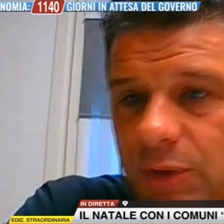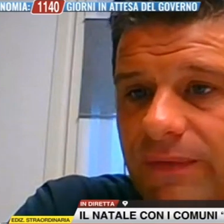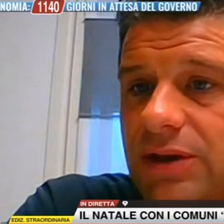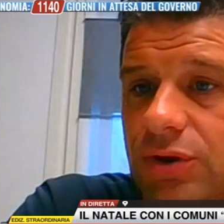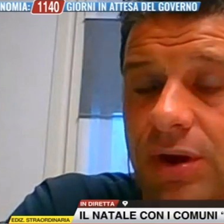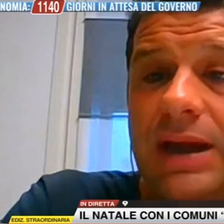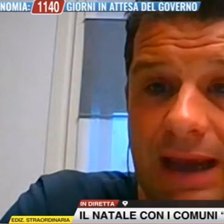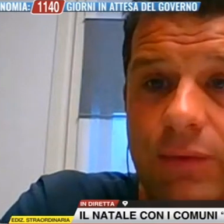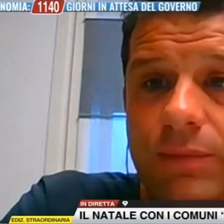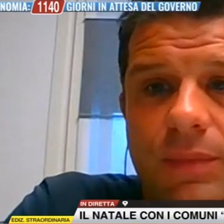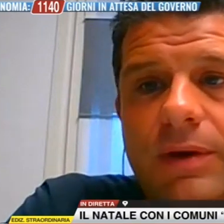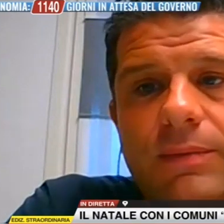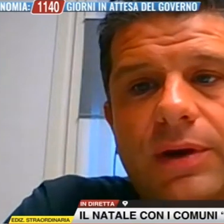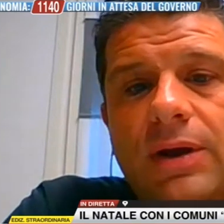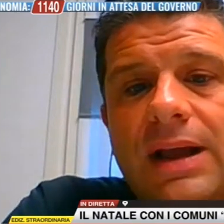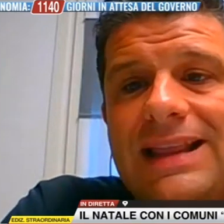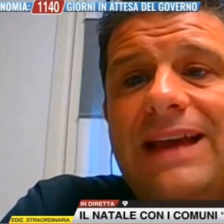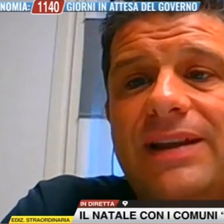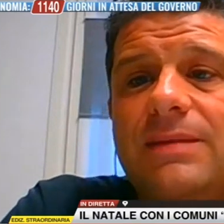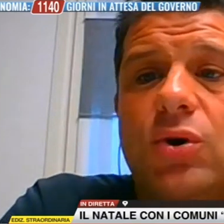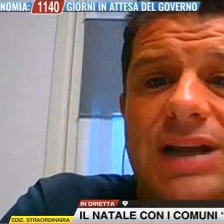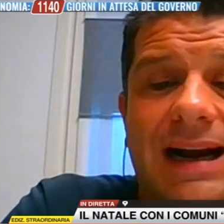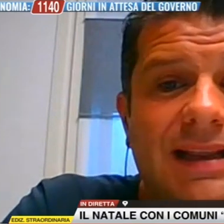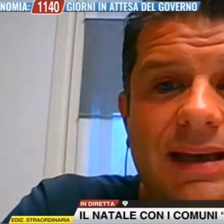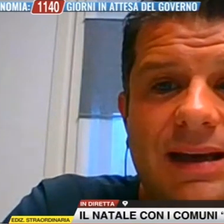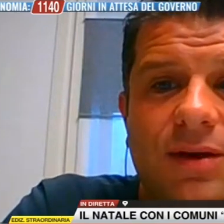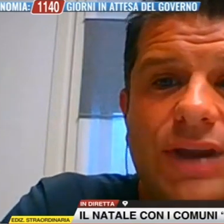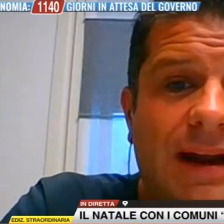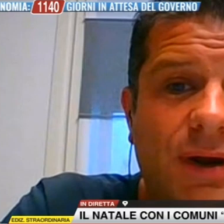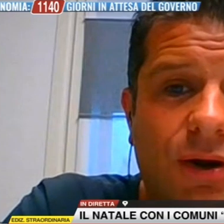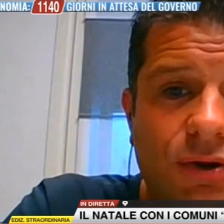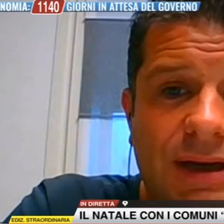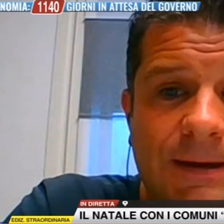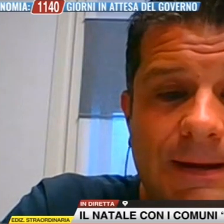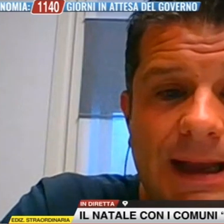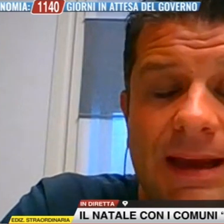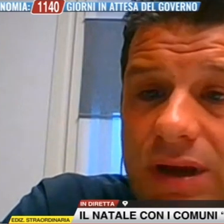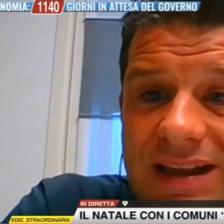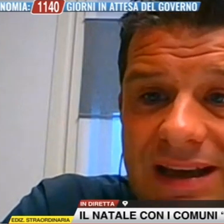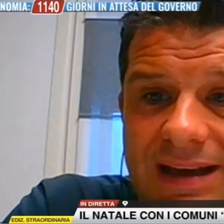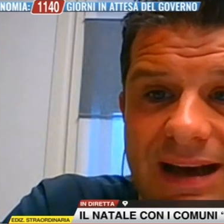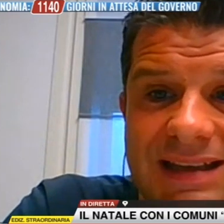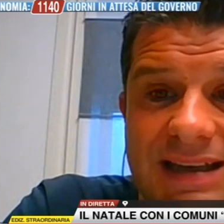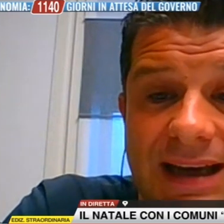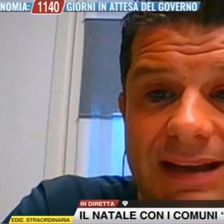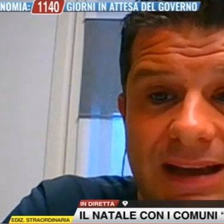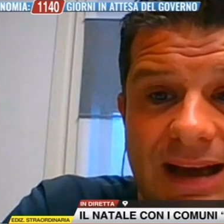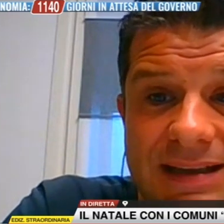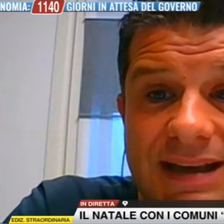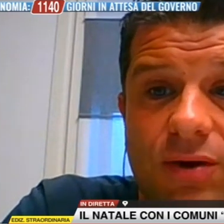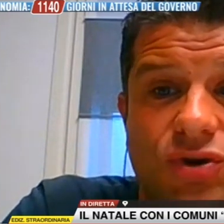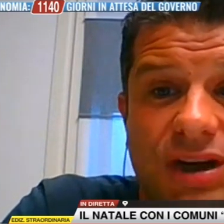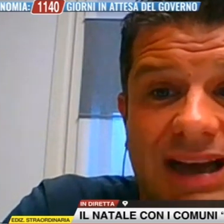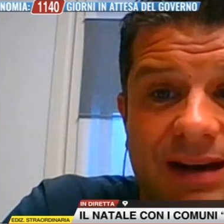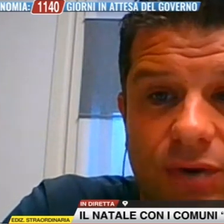a mio avviso è deve dimostrare di contare qualcosa, e quindi